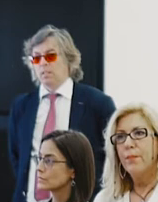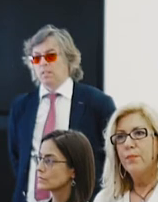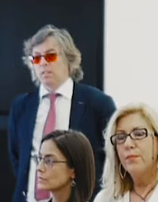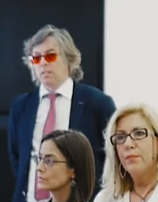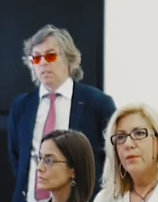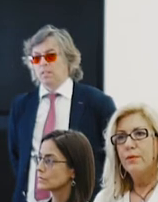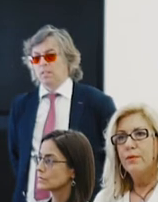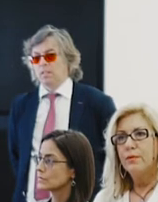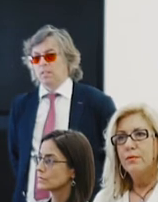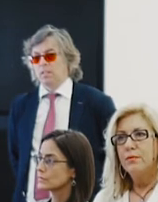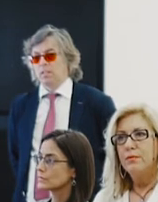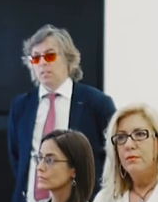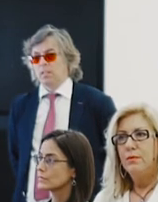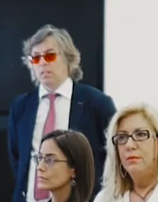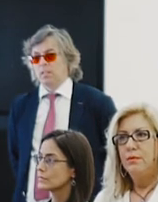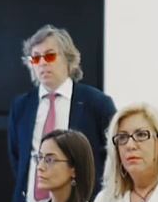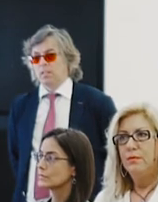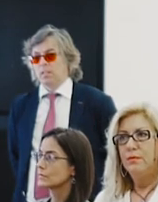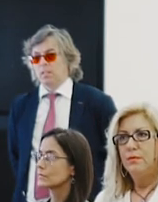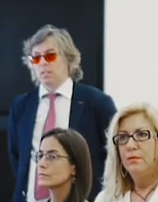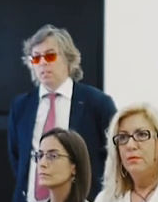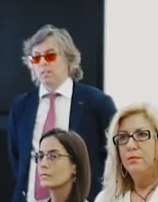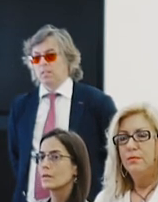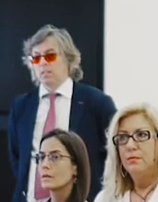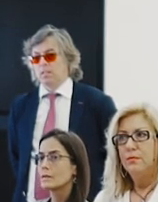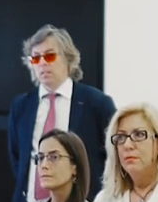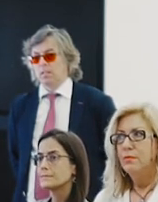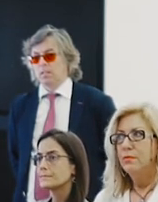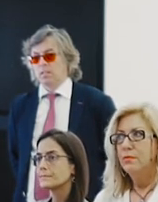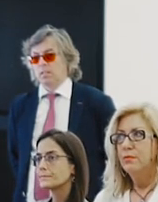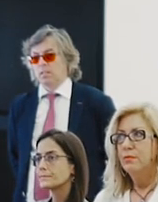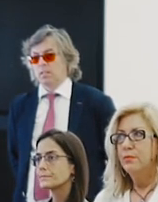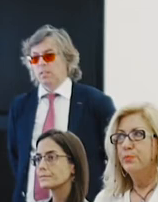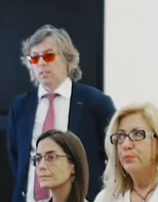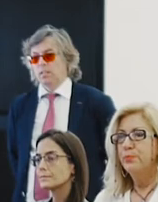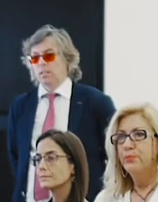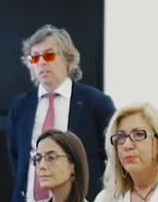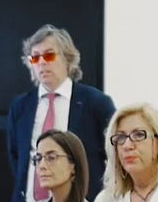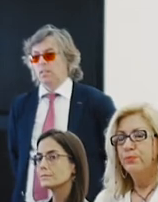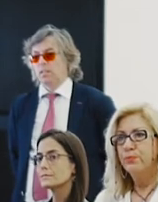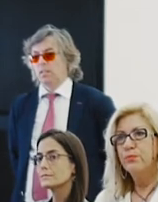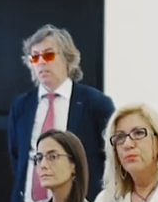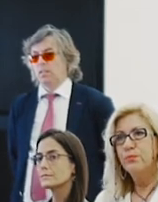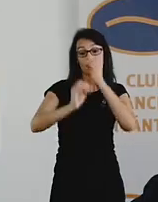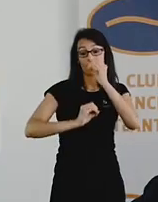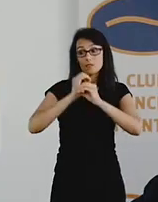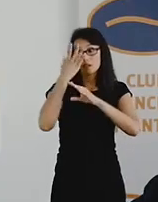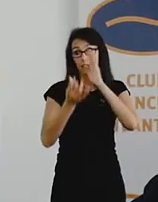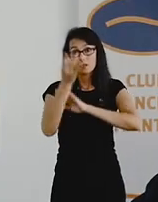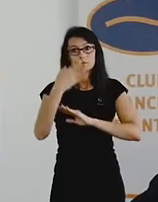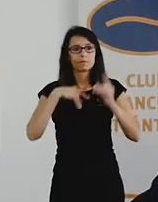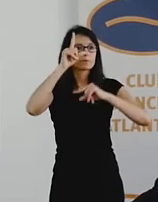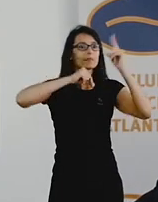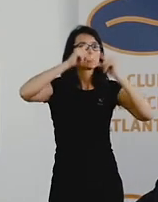estaba José María con nosotros y tuvo mucho que ver en aquel camino de los satélites. De los satélites y no de las estrellas. Yo estoy dispuesto